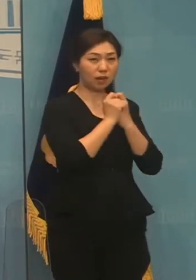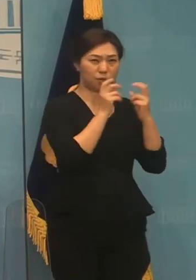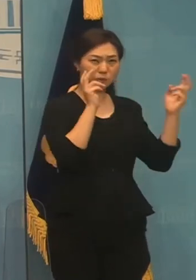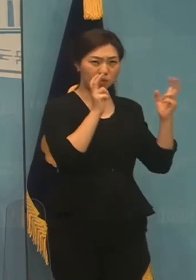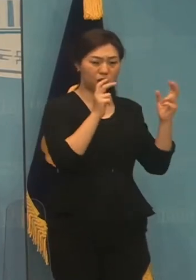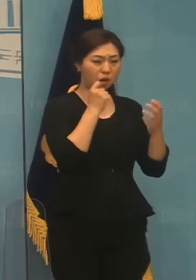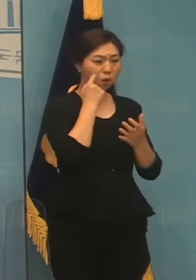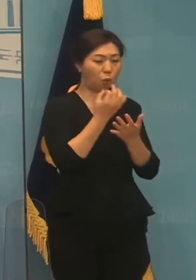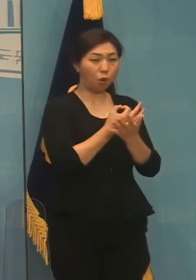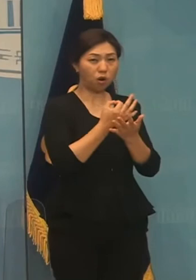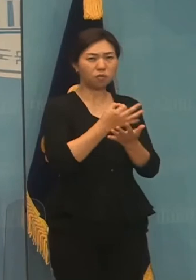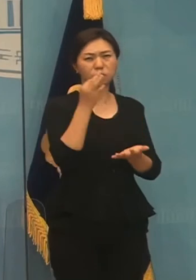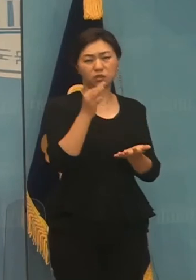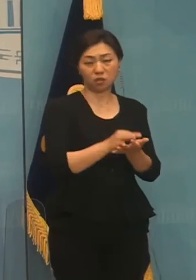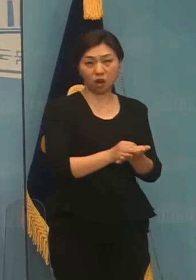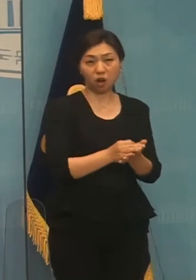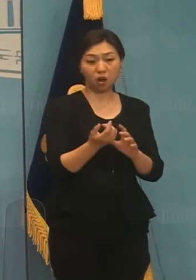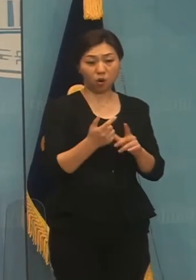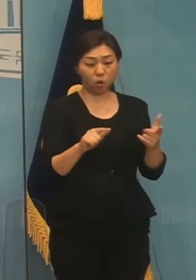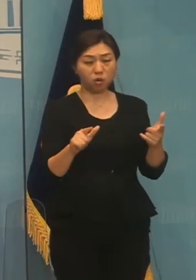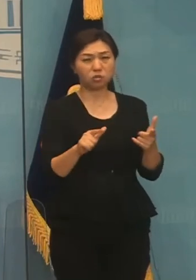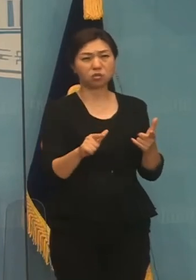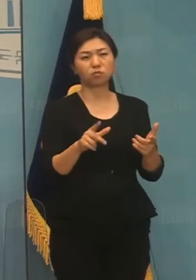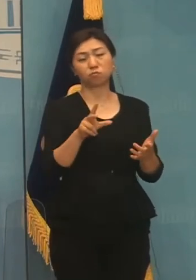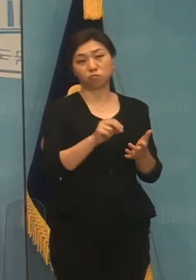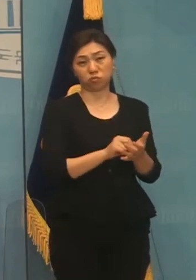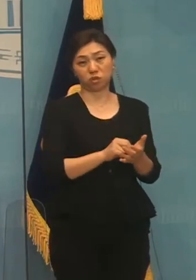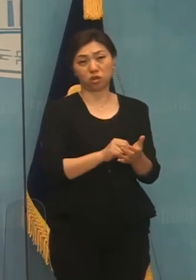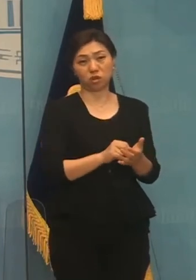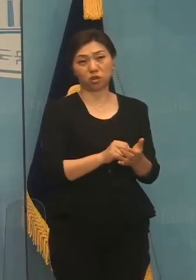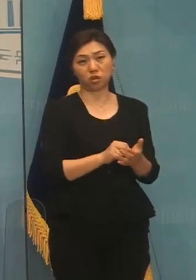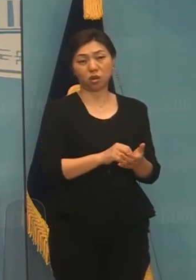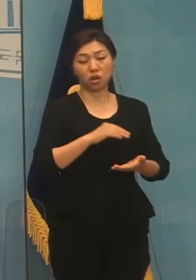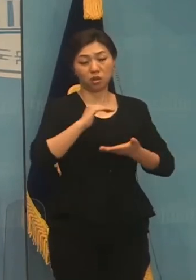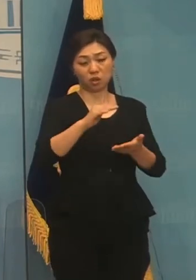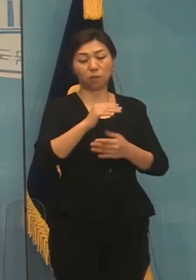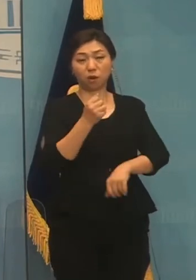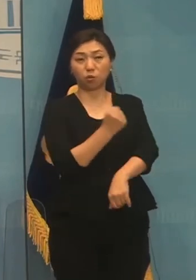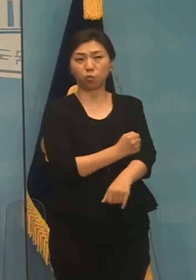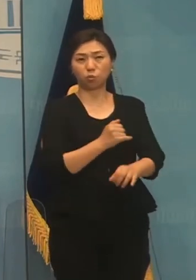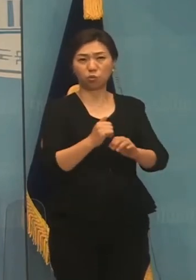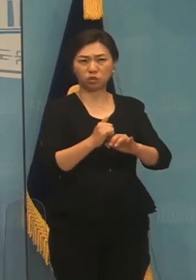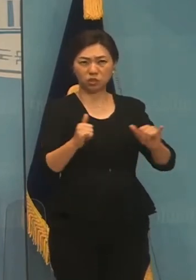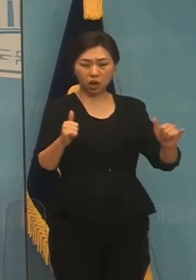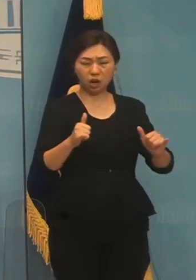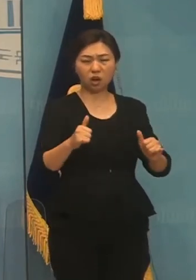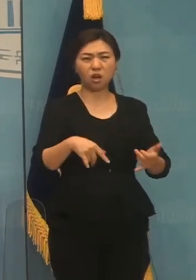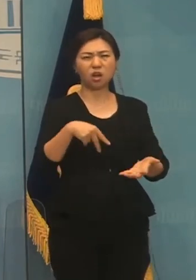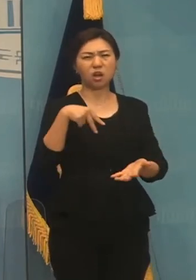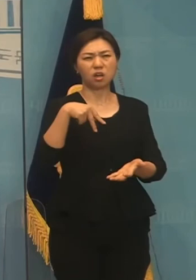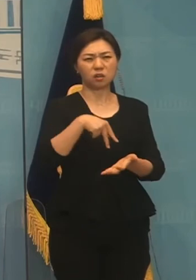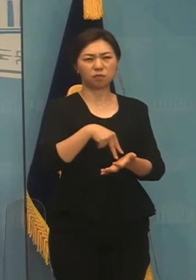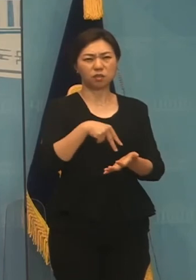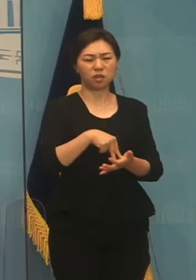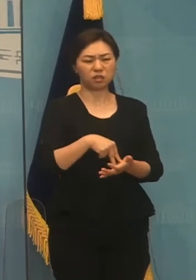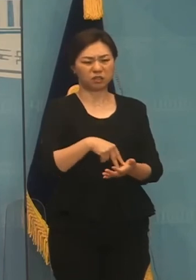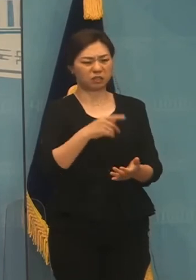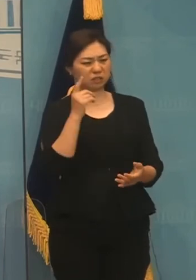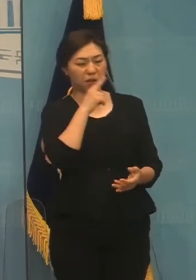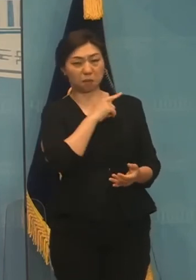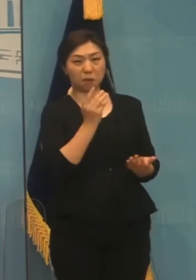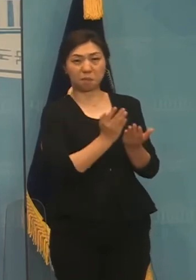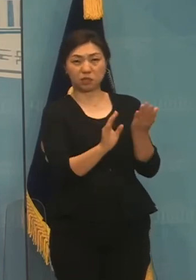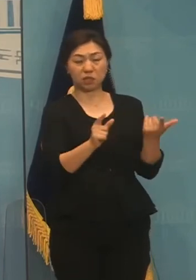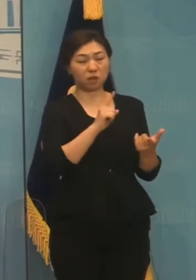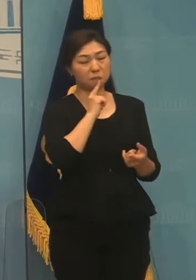낮다는 보도자료까지 내놓으며 택배 노동자들의 정당한 요구를 곡해하는 데 안간힘을 쓰고 있습니다. 우체국